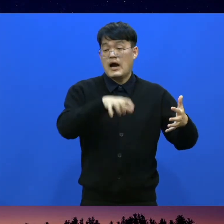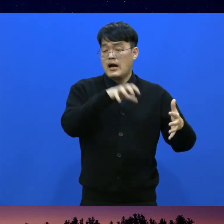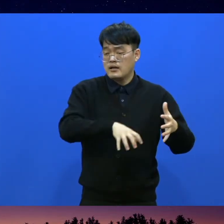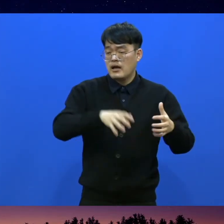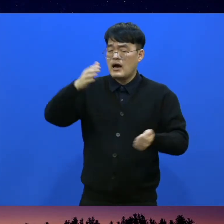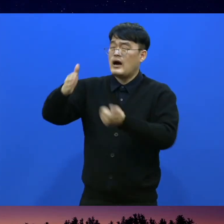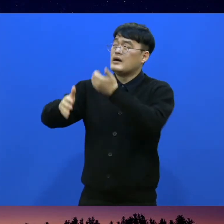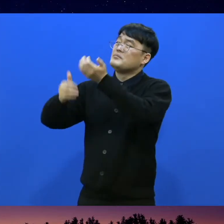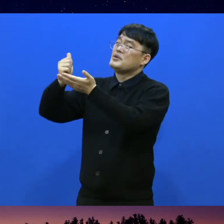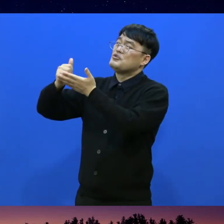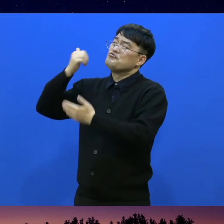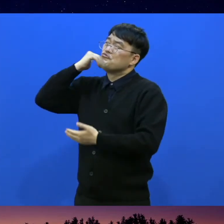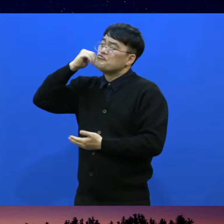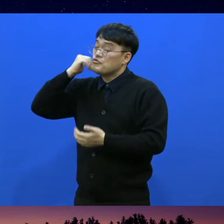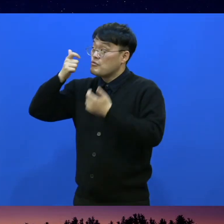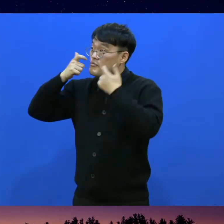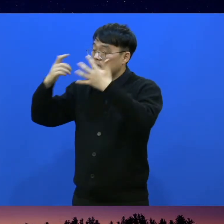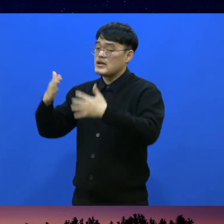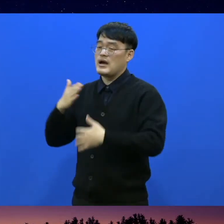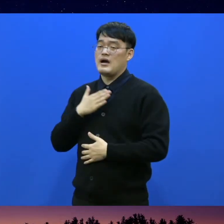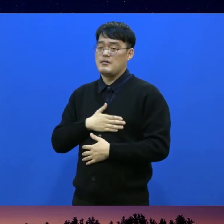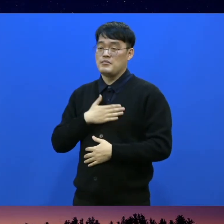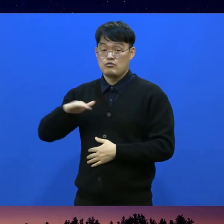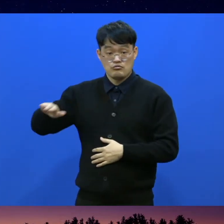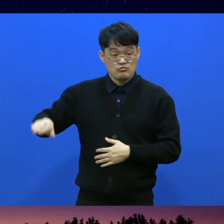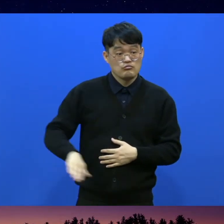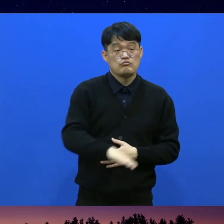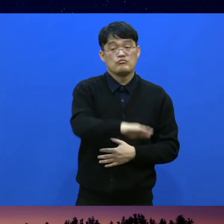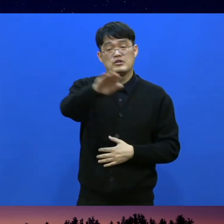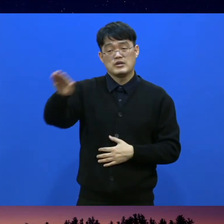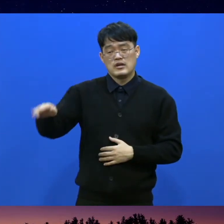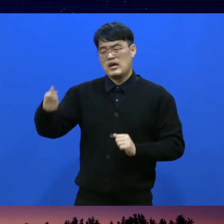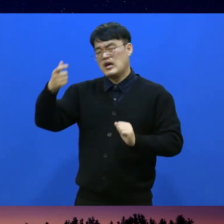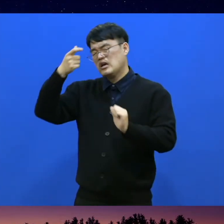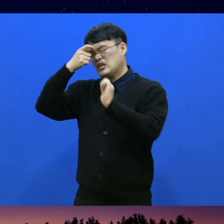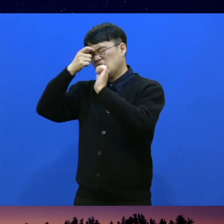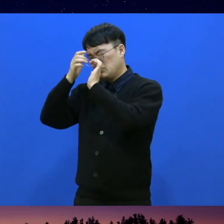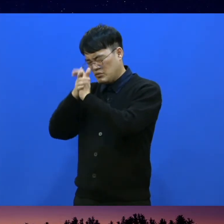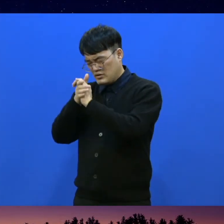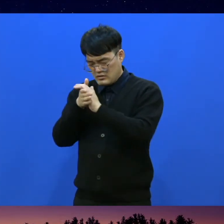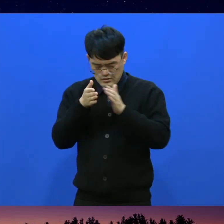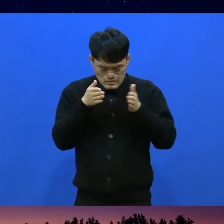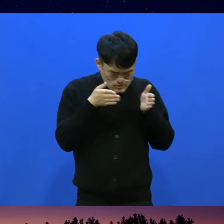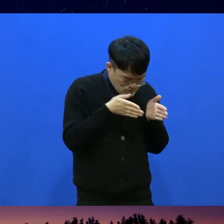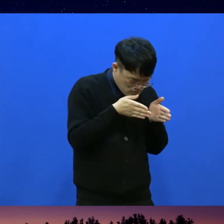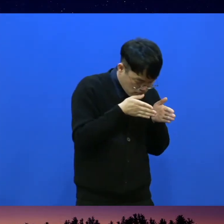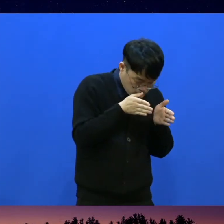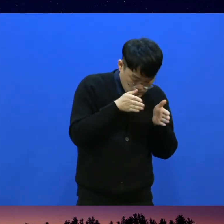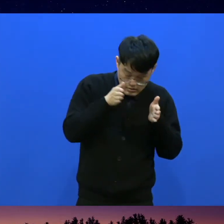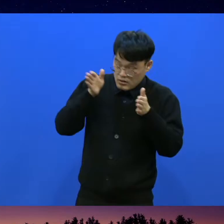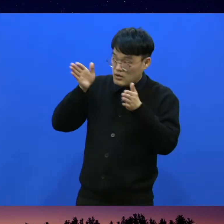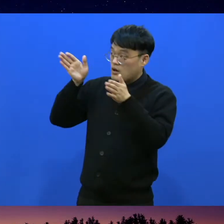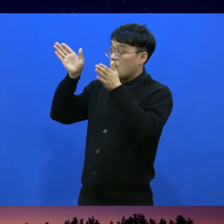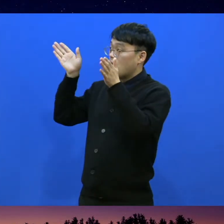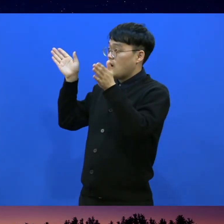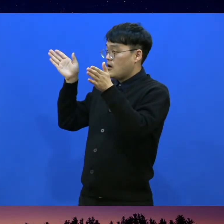하나님이 누구신가를 바로 알면 우리의 그 기도는 방향을 찾아가게 되는 거죠.